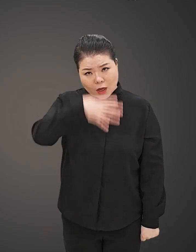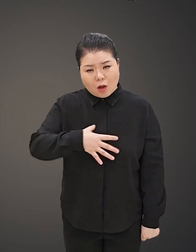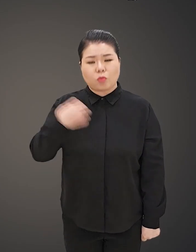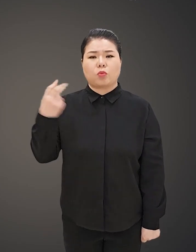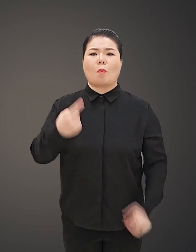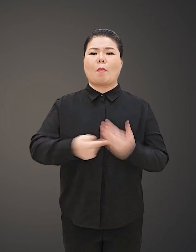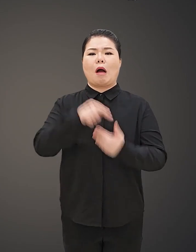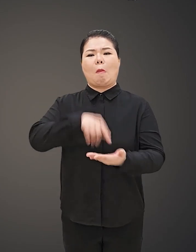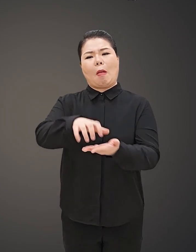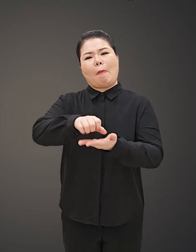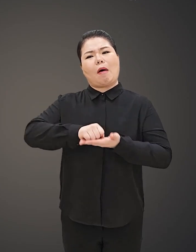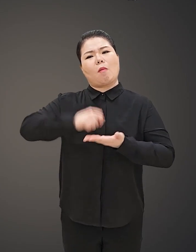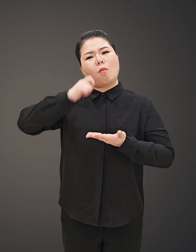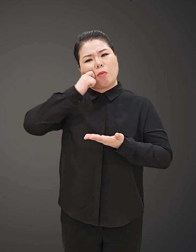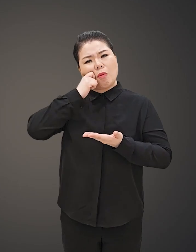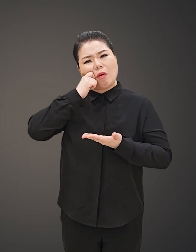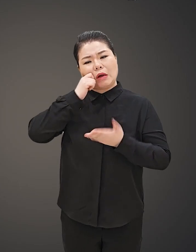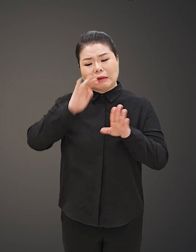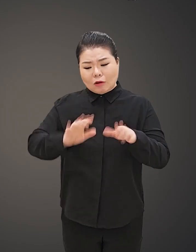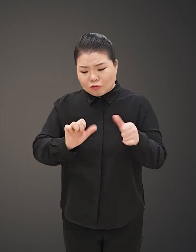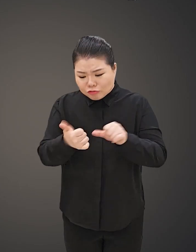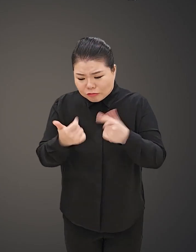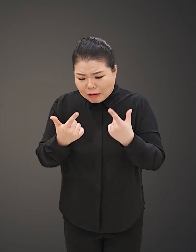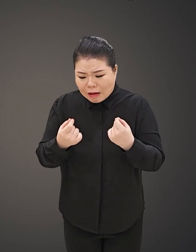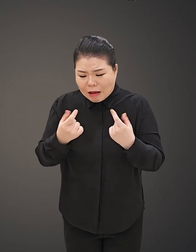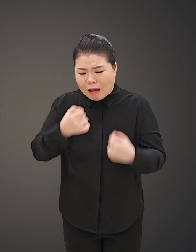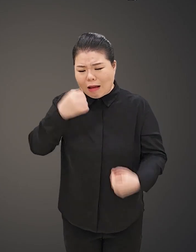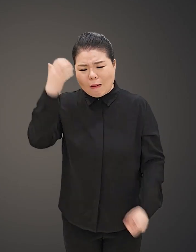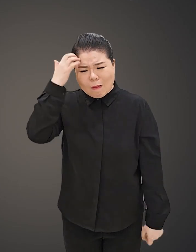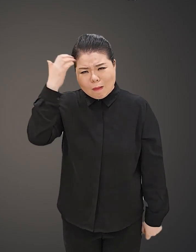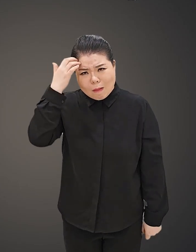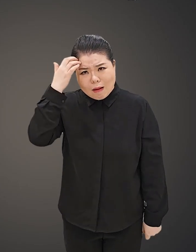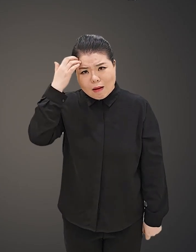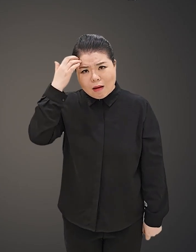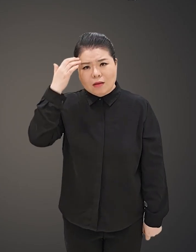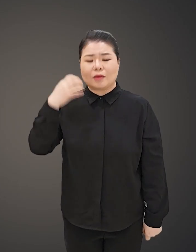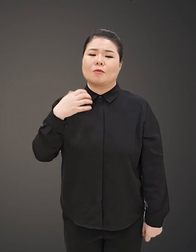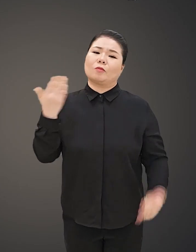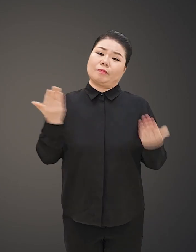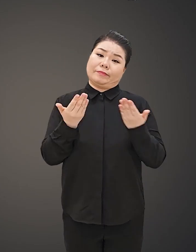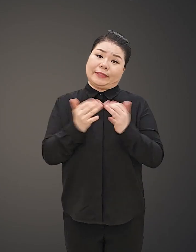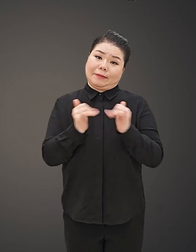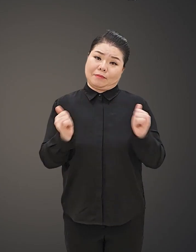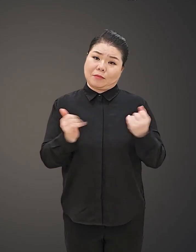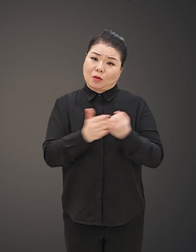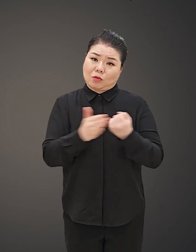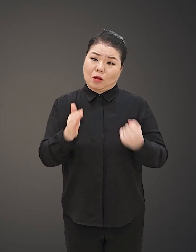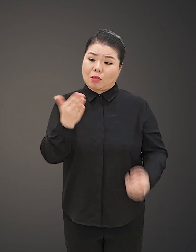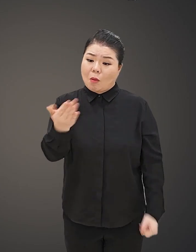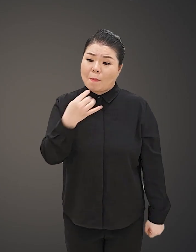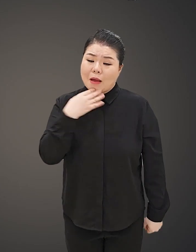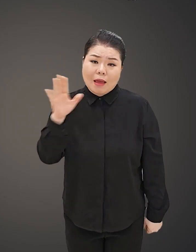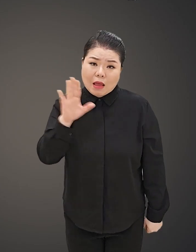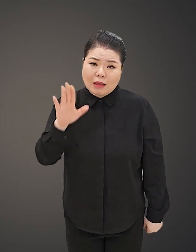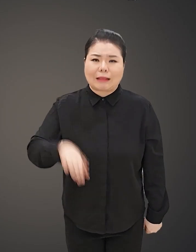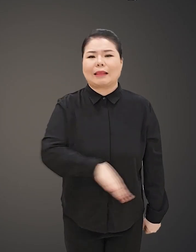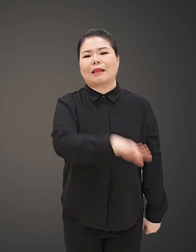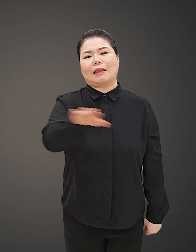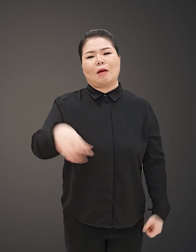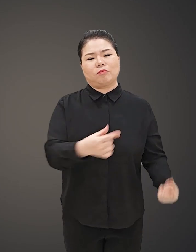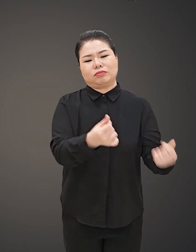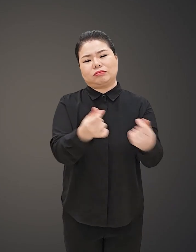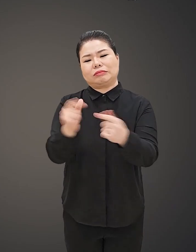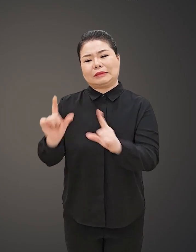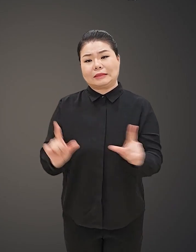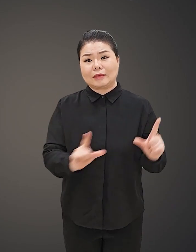힘들어도 마음이 받아들이질 못해도 당장 죽을 것 같아도 직장인이니까 너만 그런 거 아니니까.